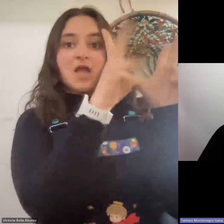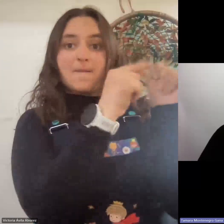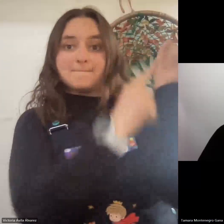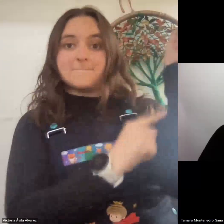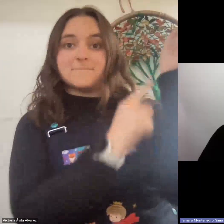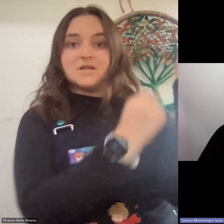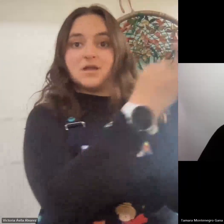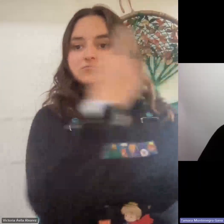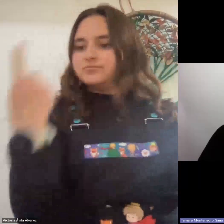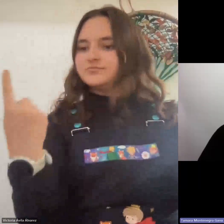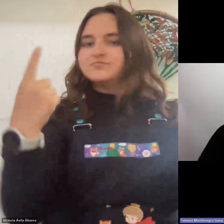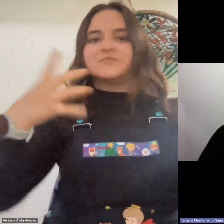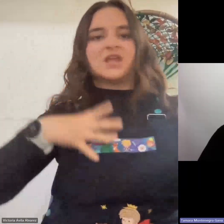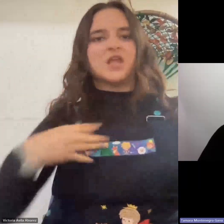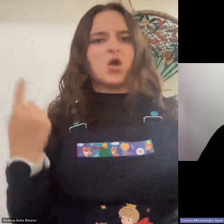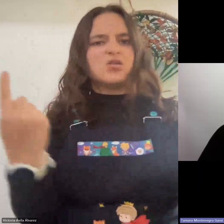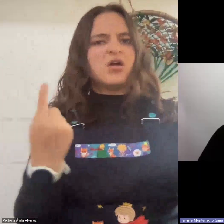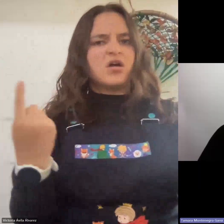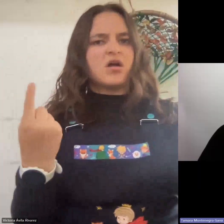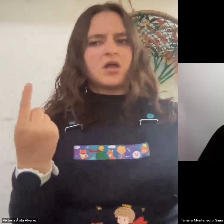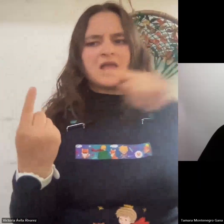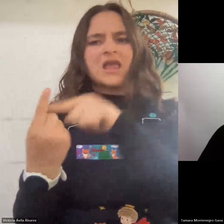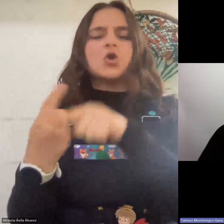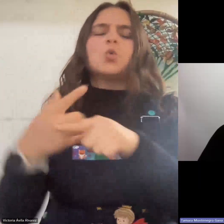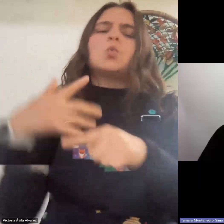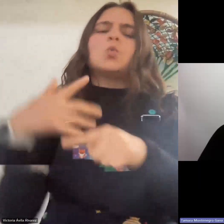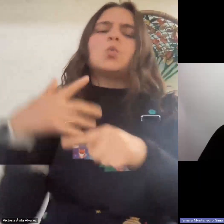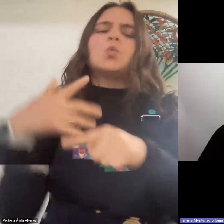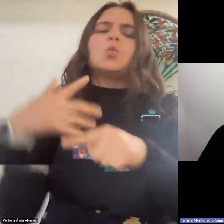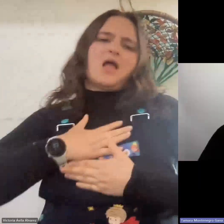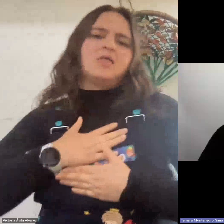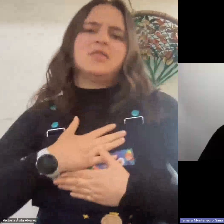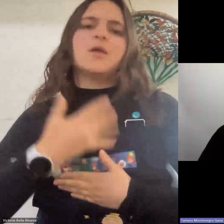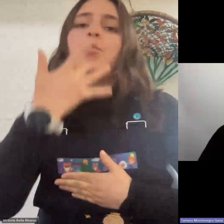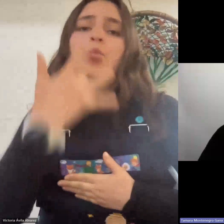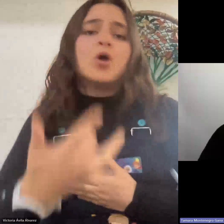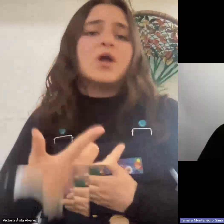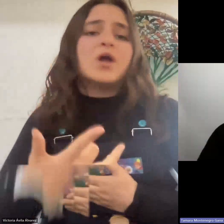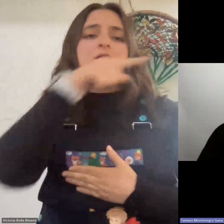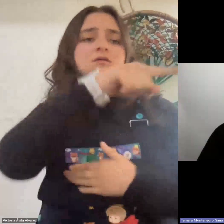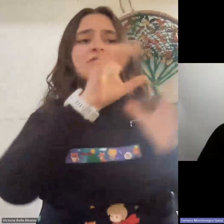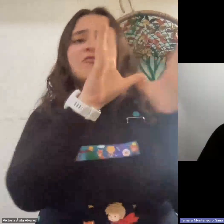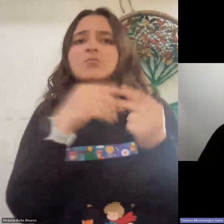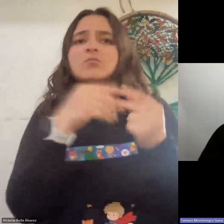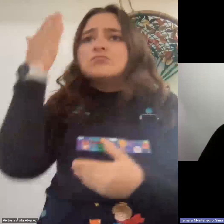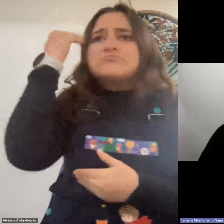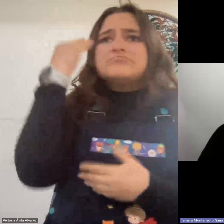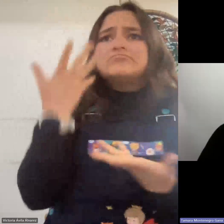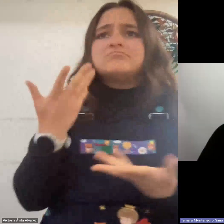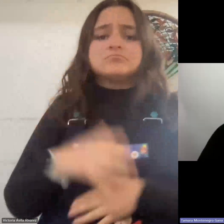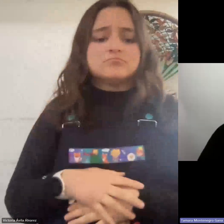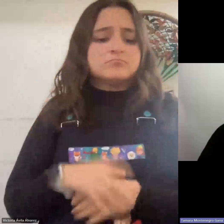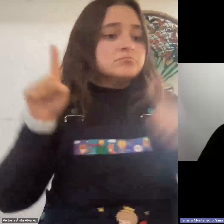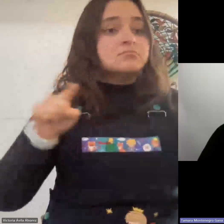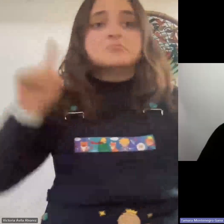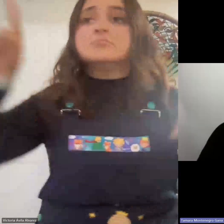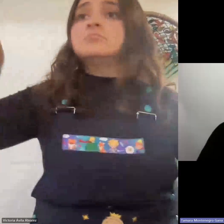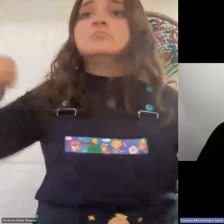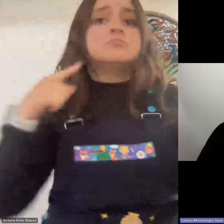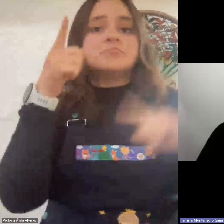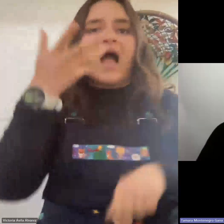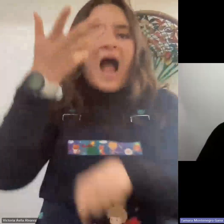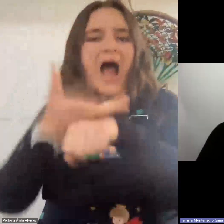conjunto, todos como familia, y que tengan a este hijo sordo, no lo dejen de lado o